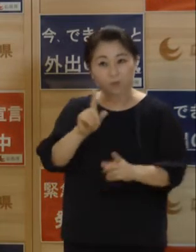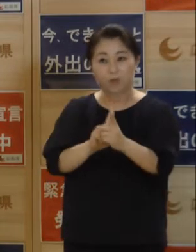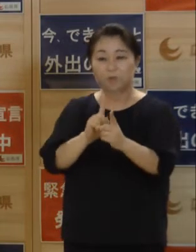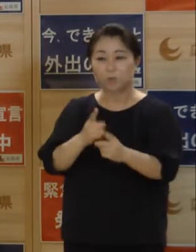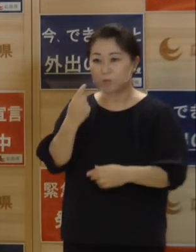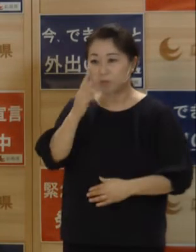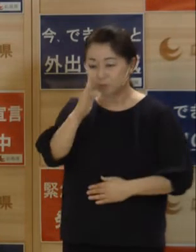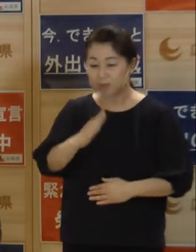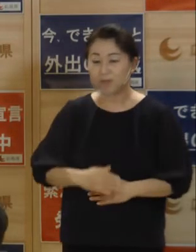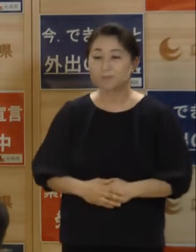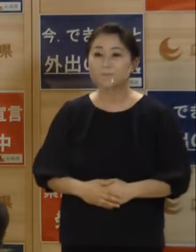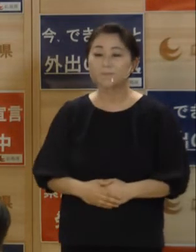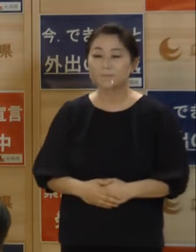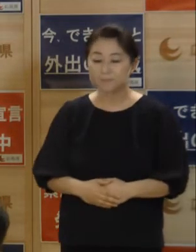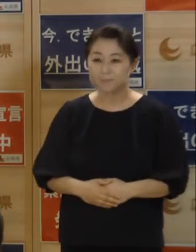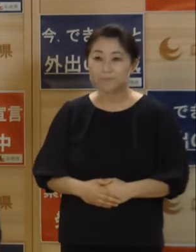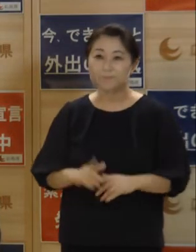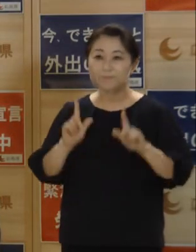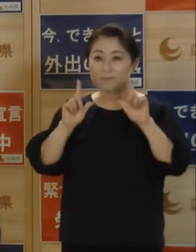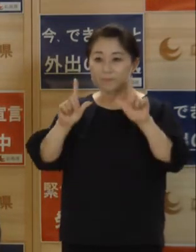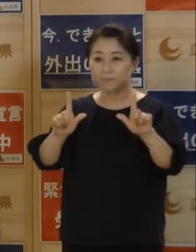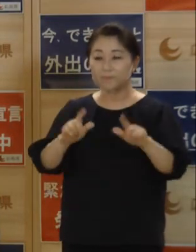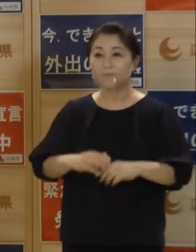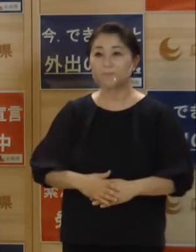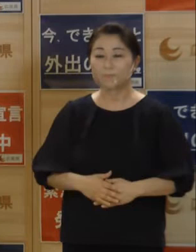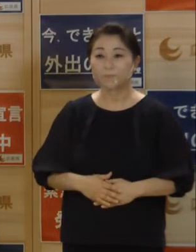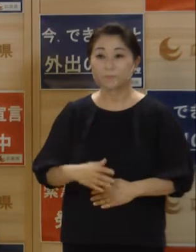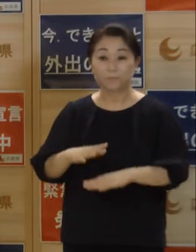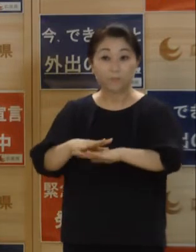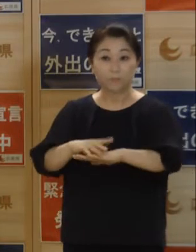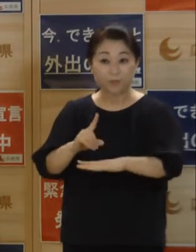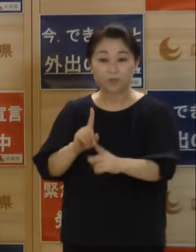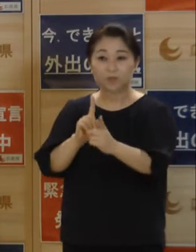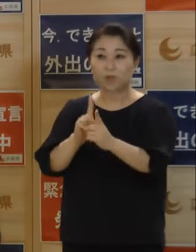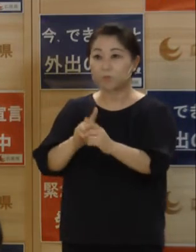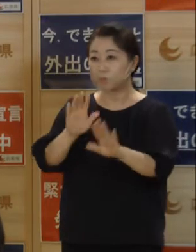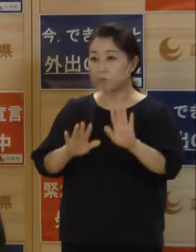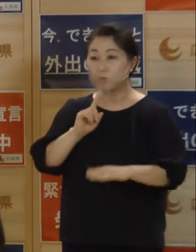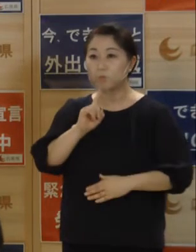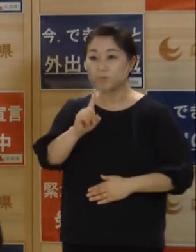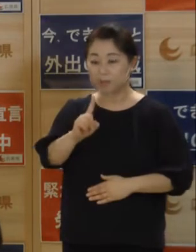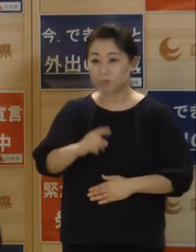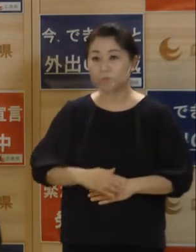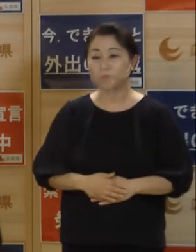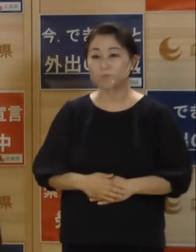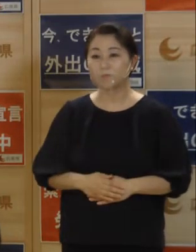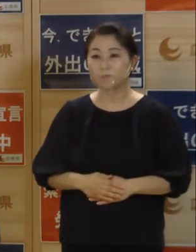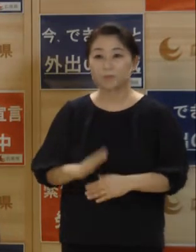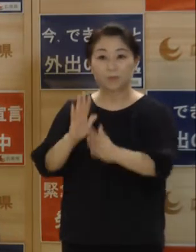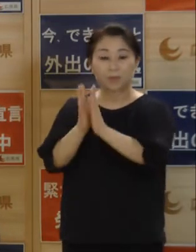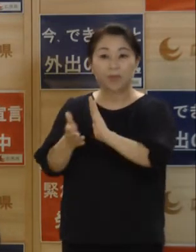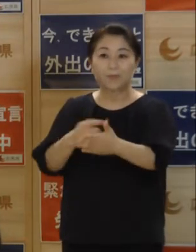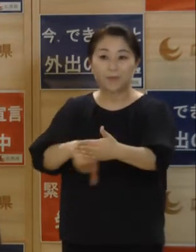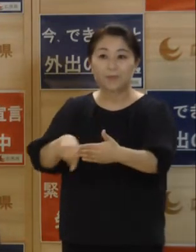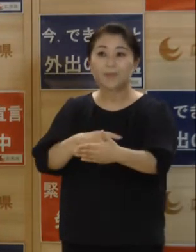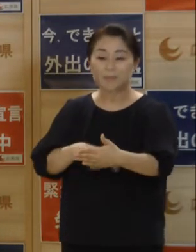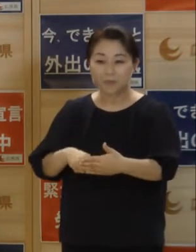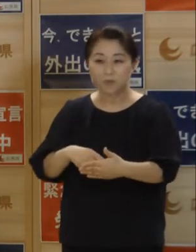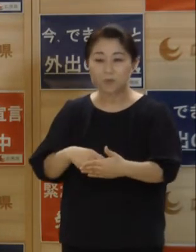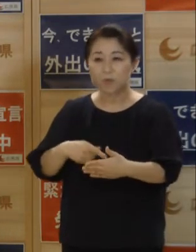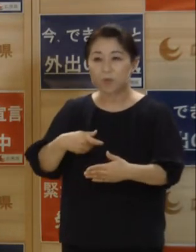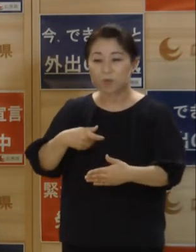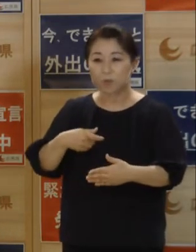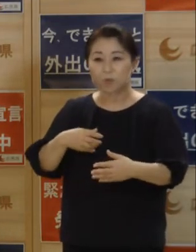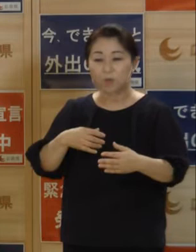。 はい、まず我々の対応状況を申し上げますと、県内全域の飲食店